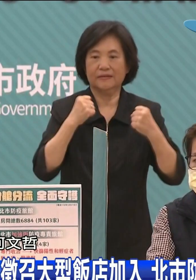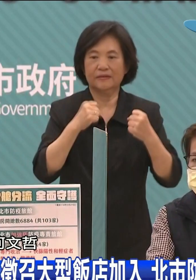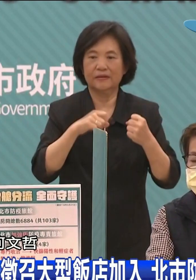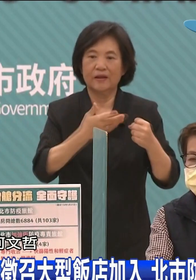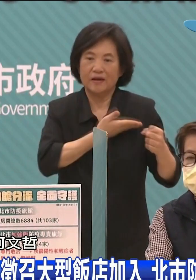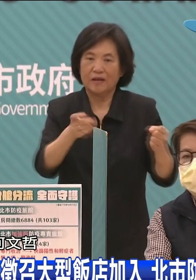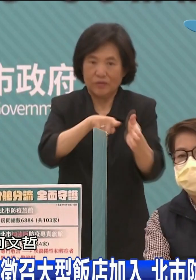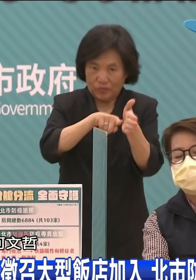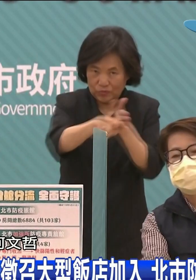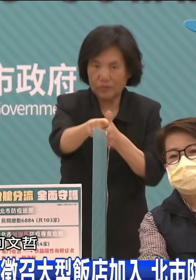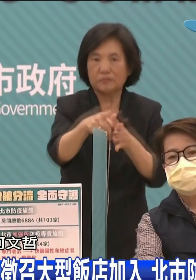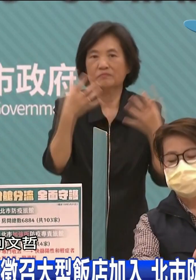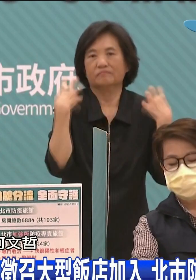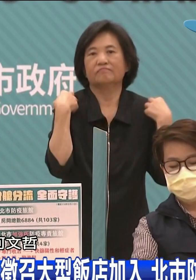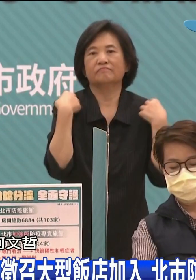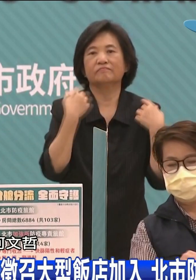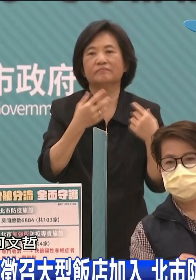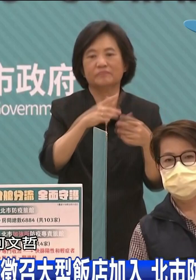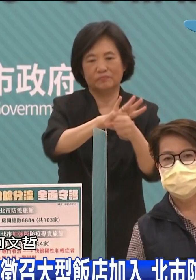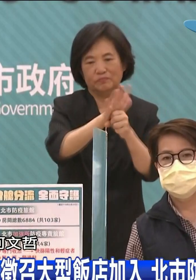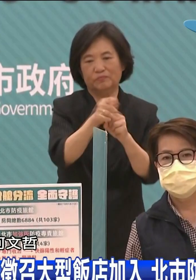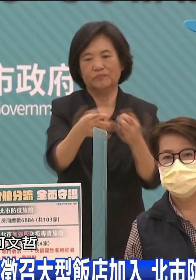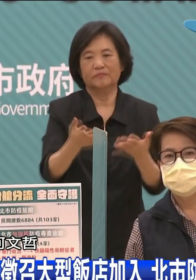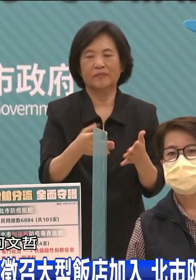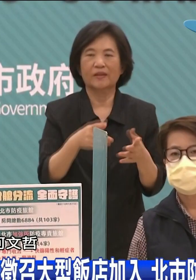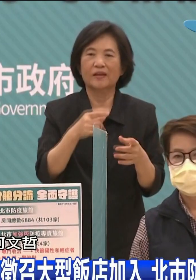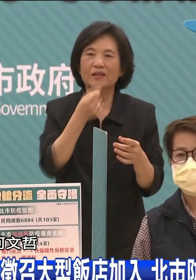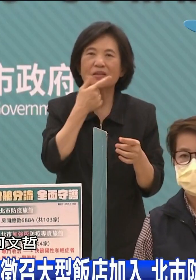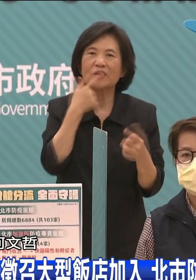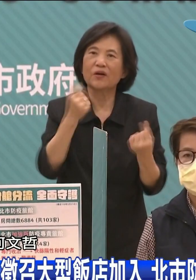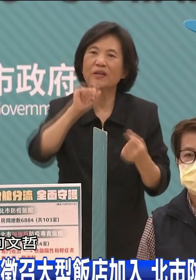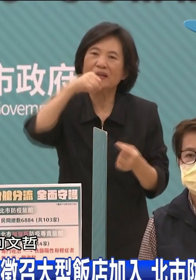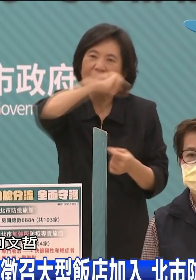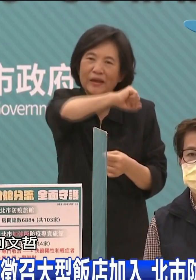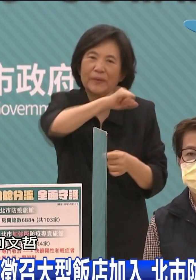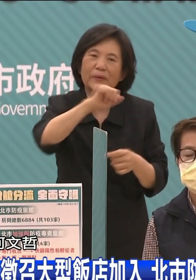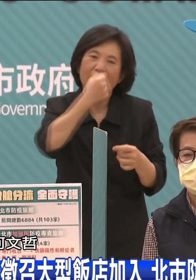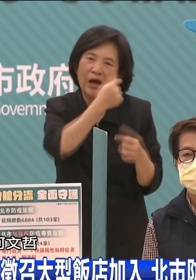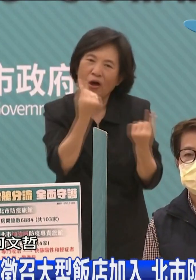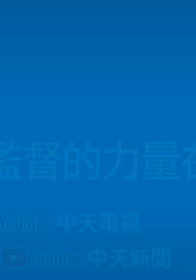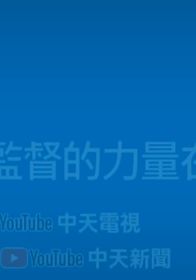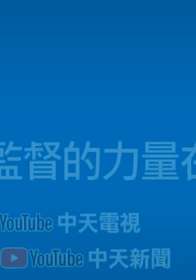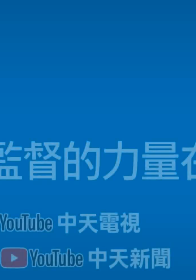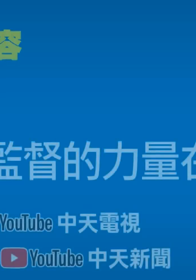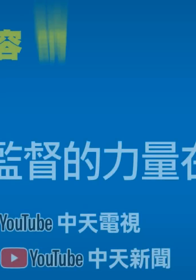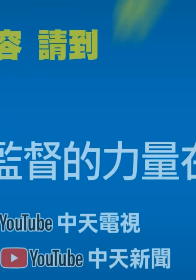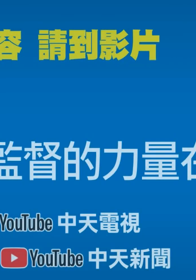旅馆，坦白地讲哦，它就是我们台湾版的荒山医院。